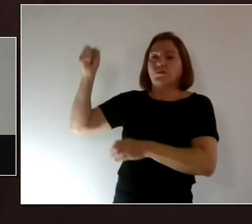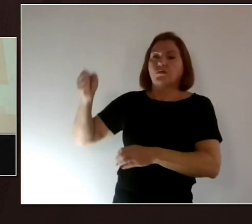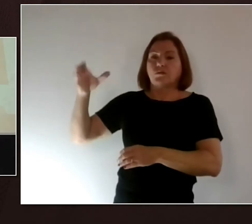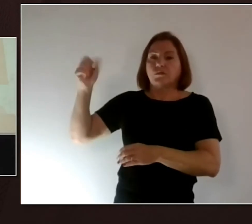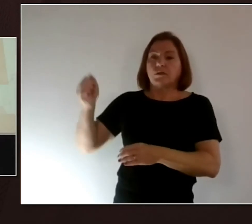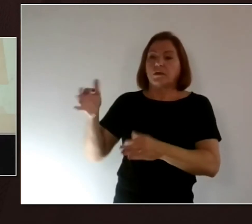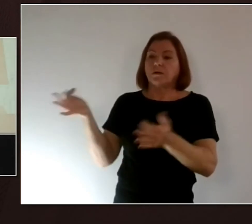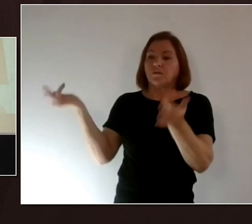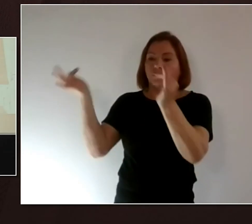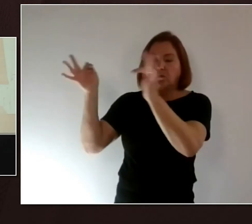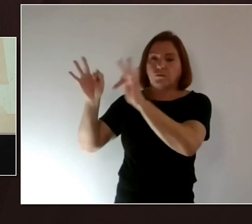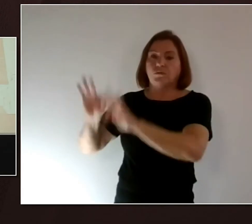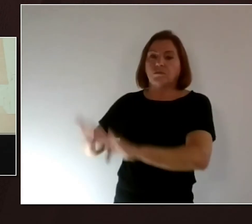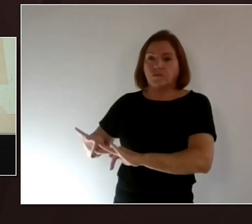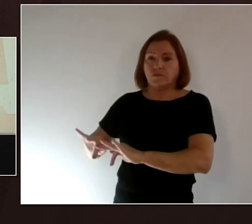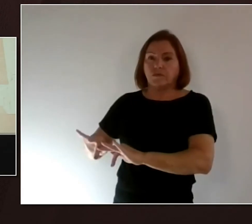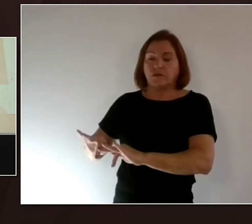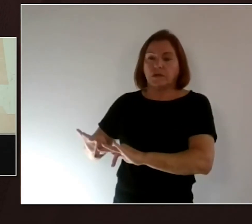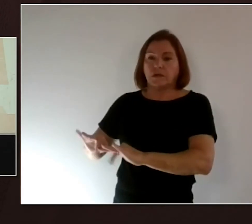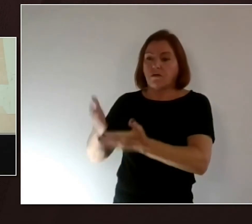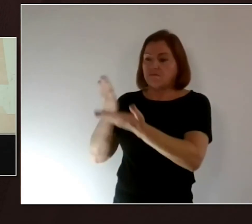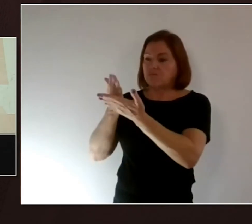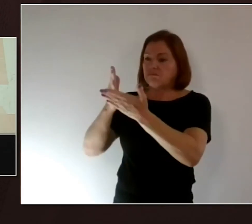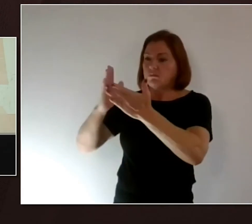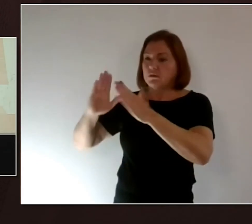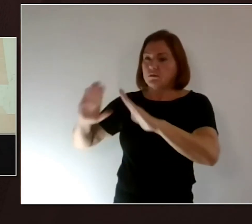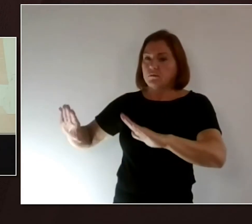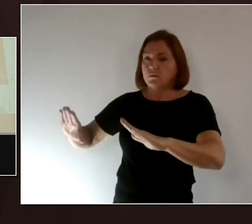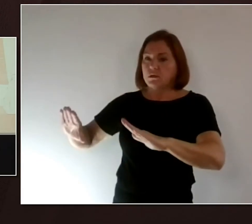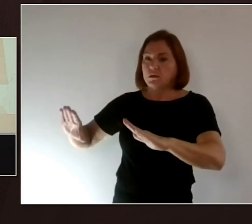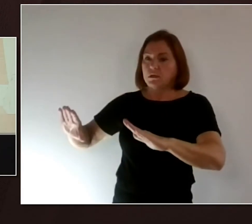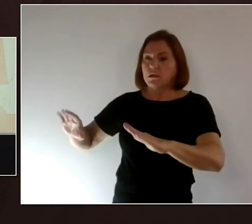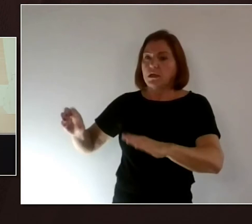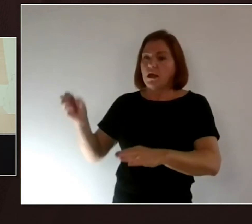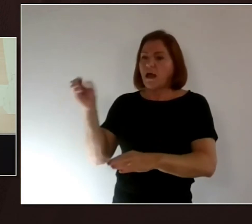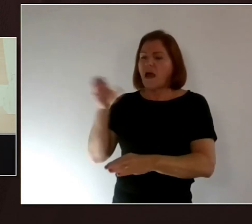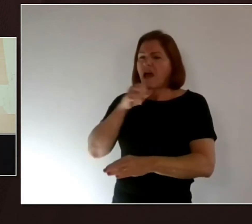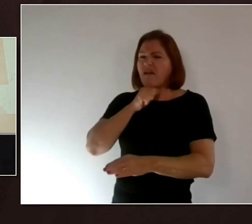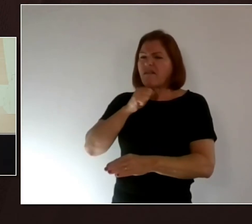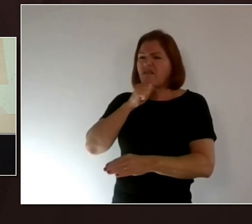céu e velha terra, tá? Vamos lá. 2